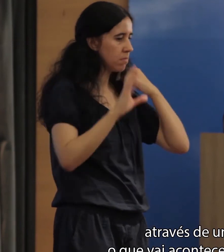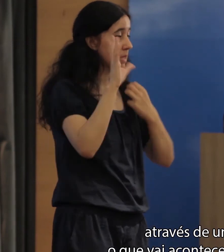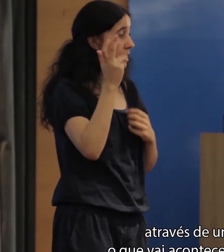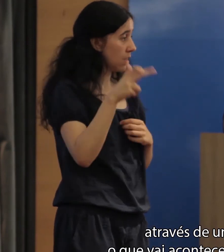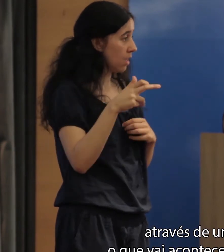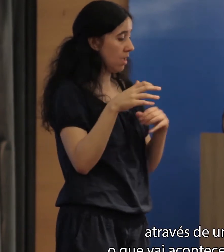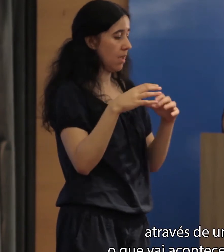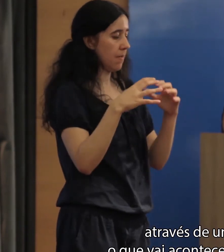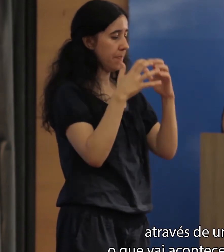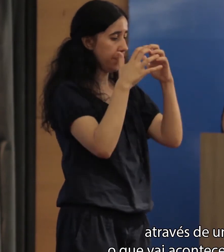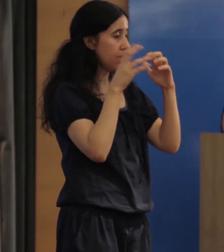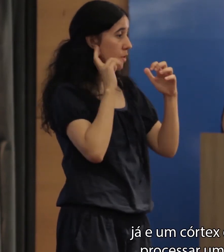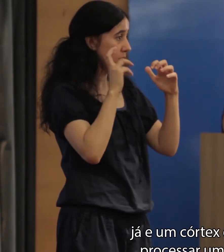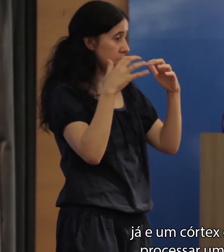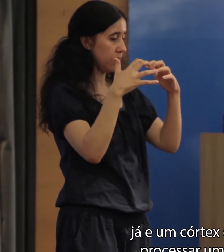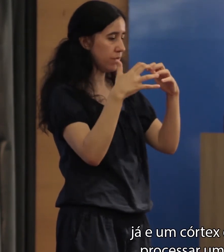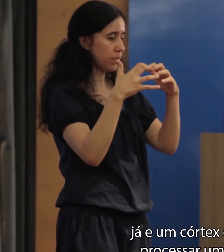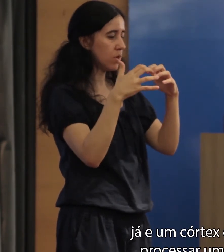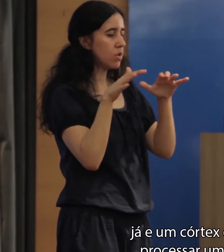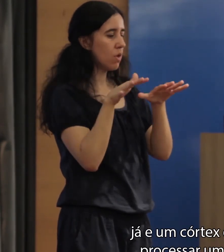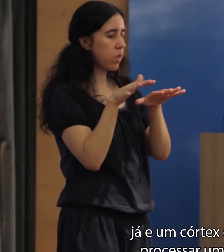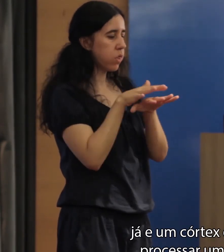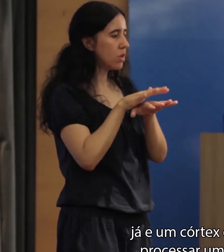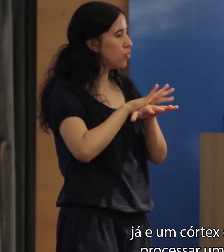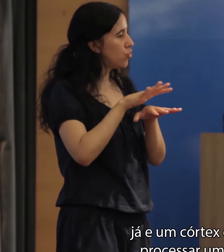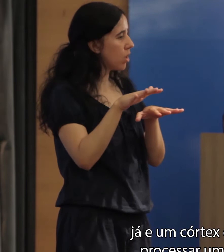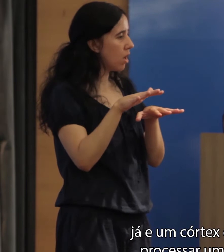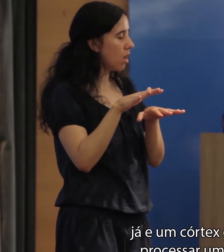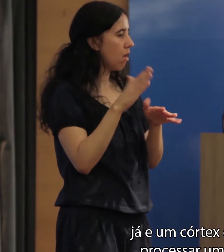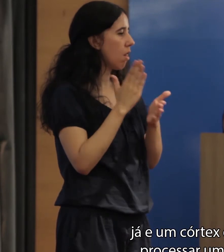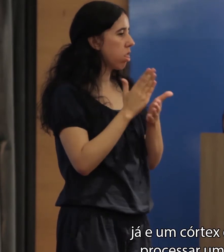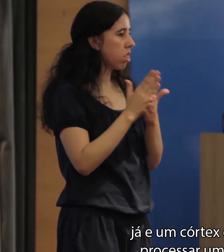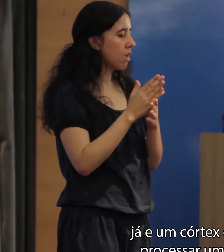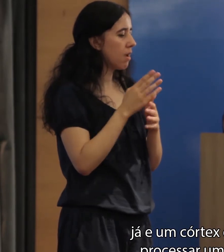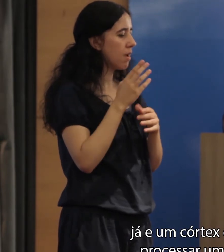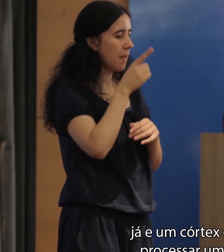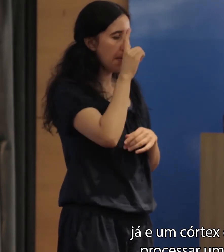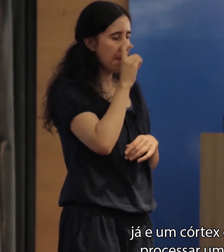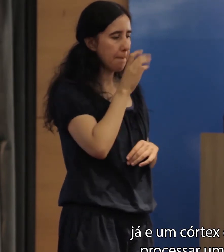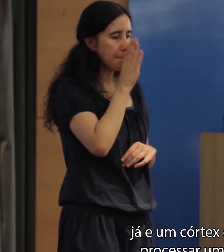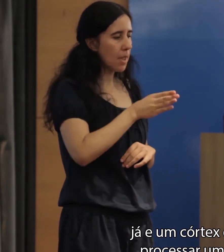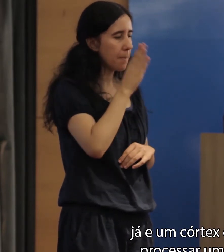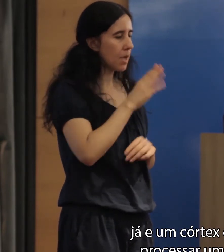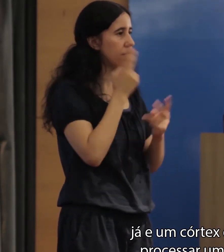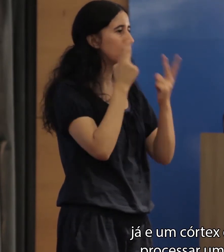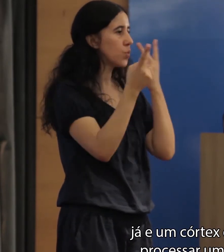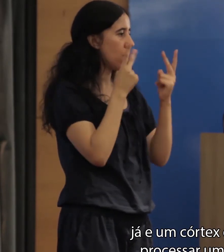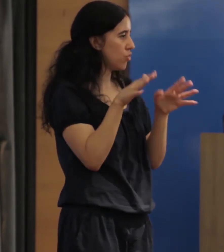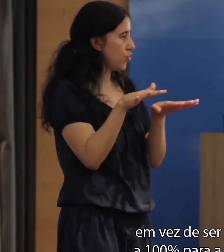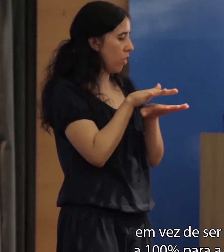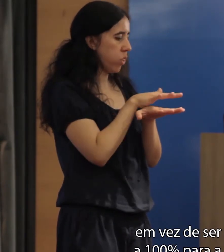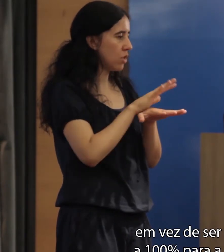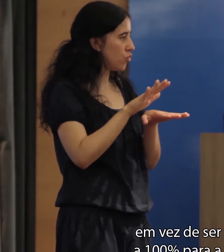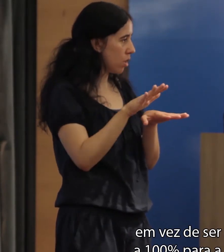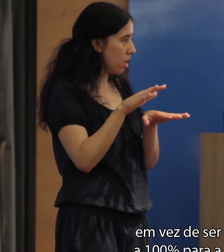acontecer é que o córtex auditivo já é um córtex que está habituado a processar um sinal visual. E